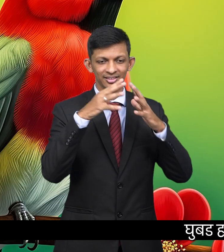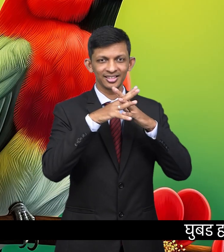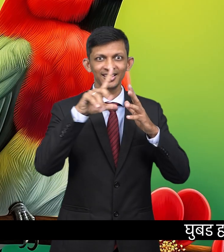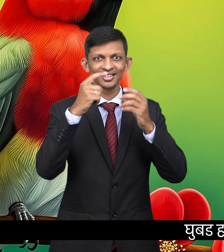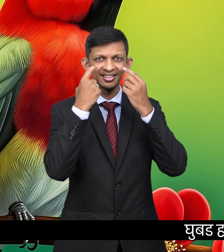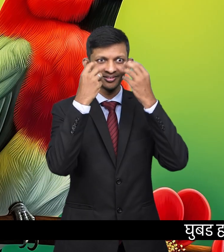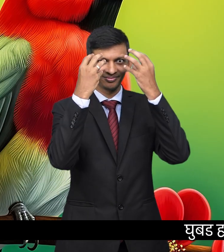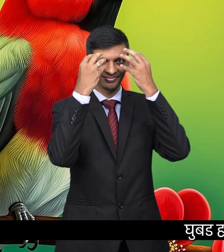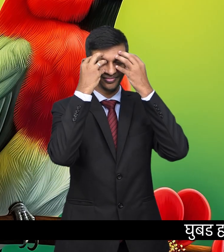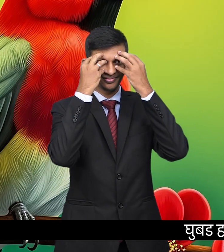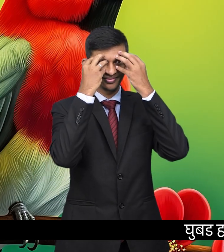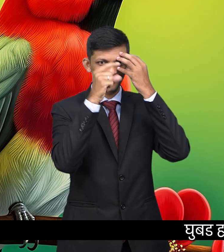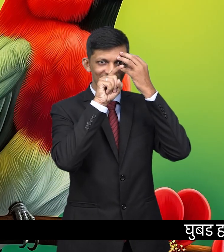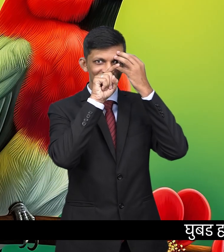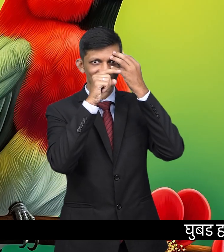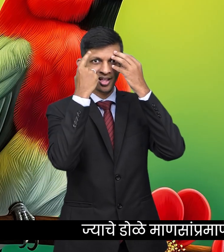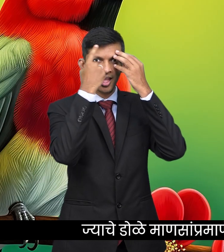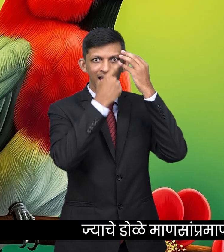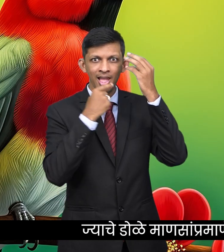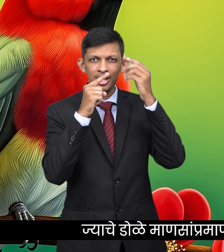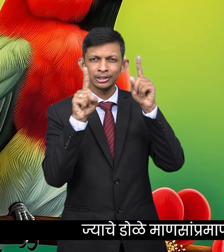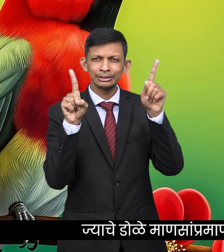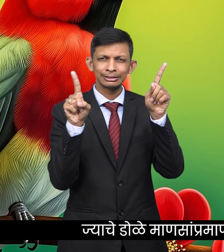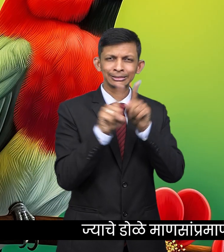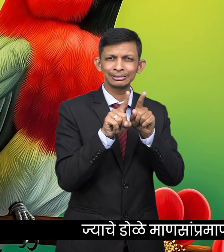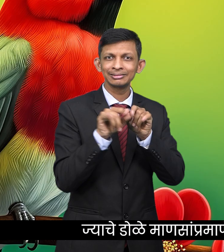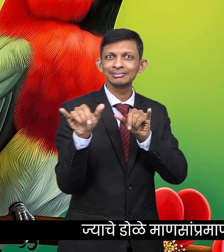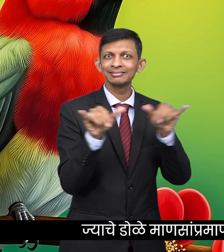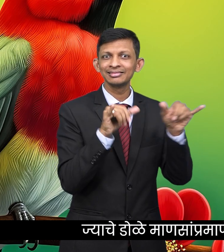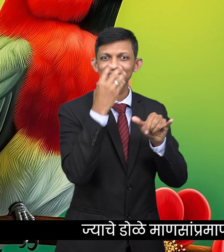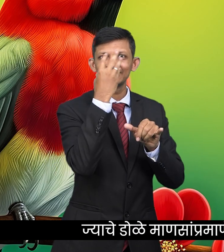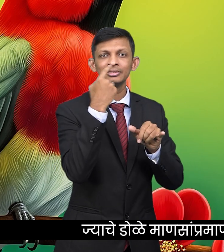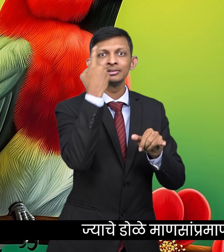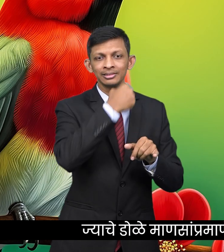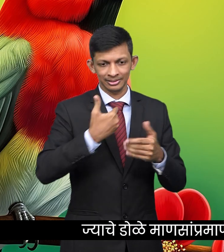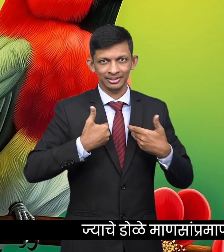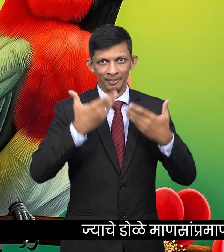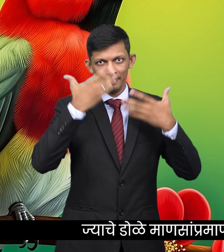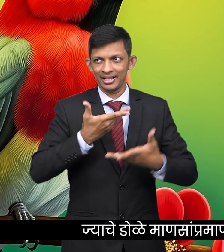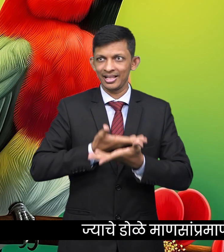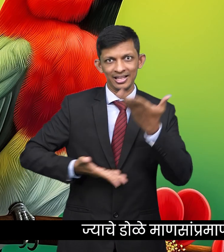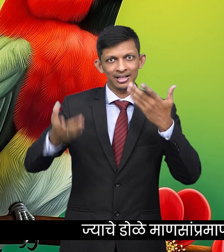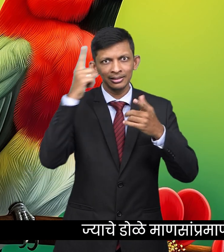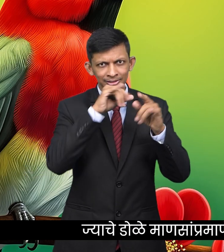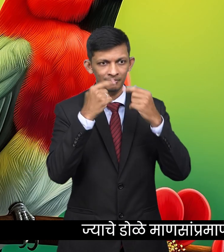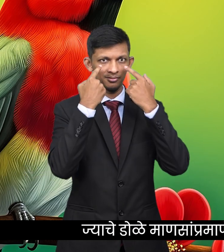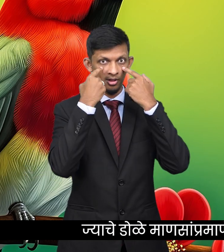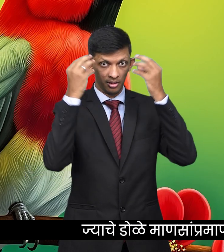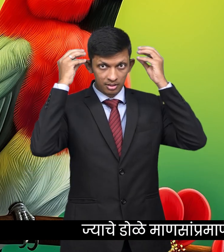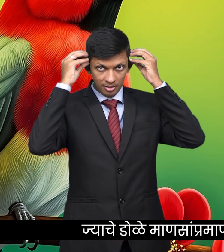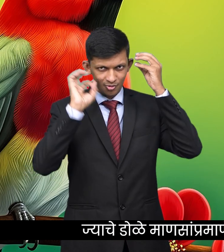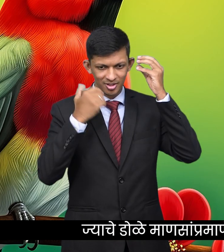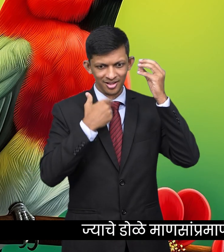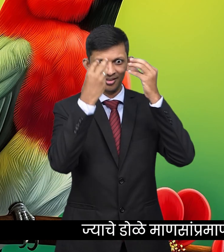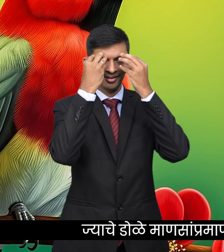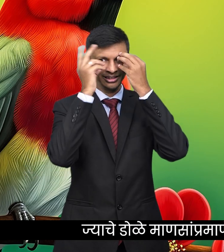घुबड हा एक असा पक्षी आहे ज्याचे डोळे माणसांप्रमाणेच डोक्याच्या पुढच्या बाजूला